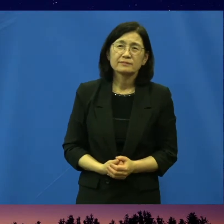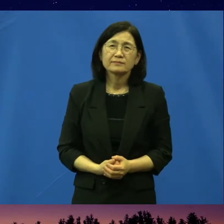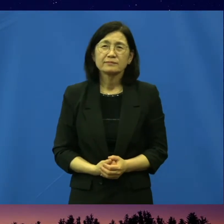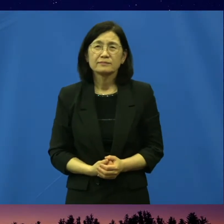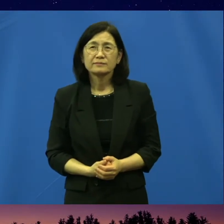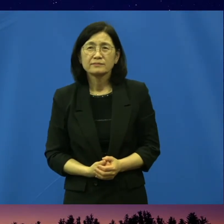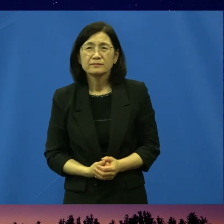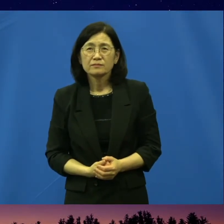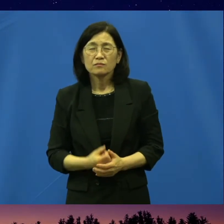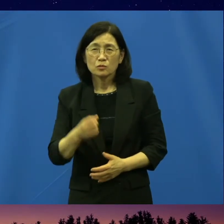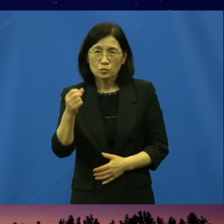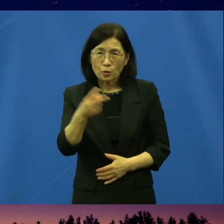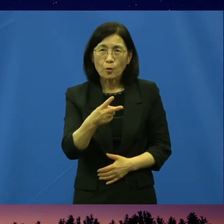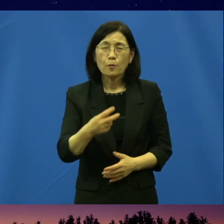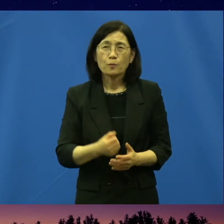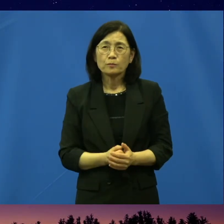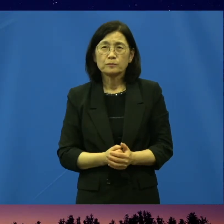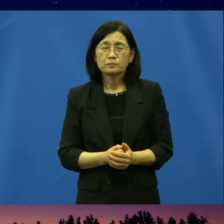어떤 사람은 그래요.